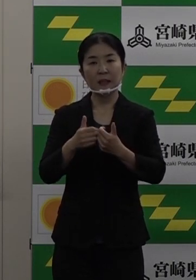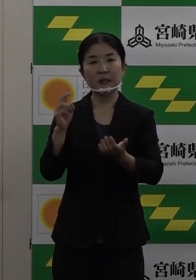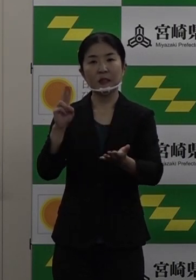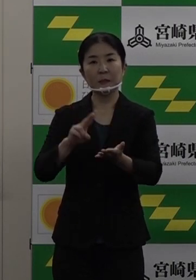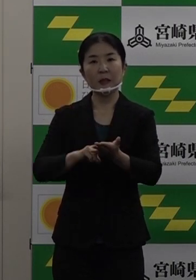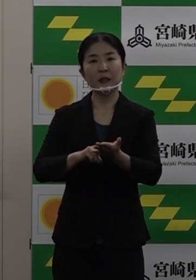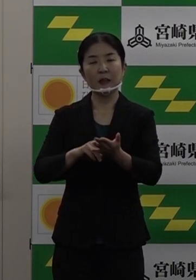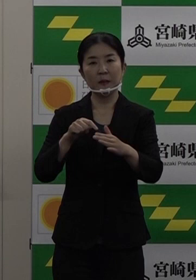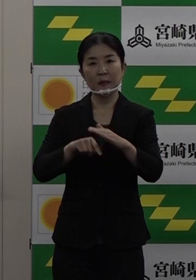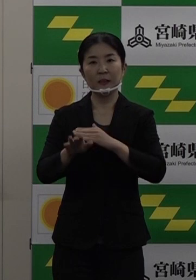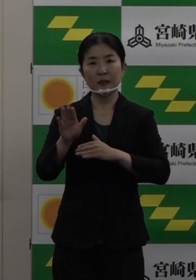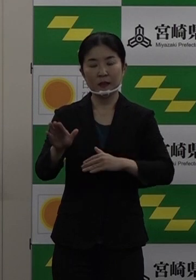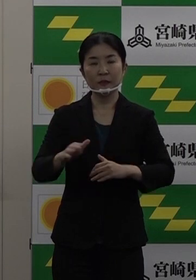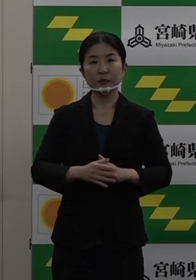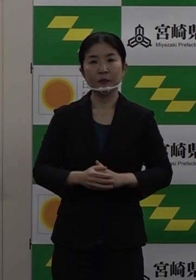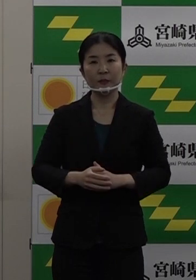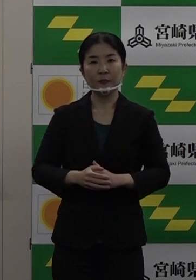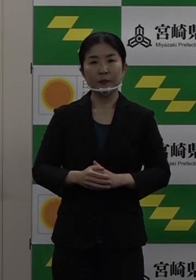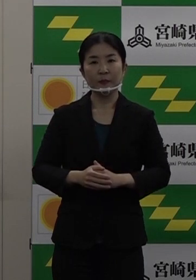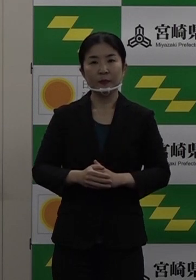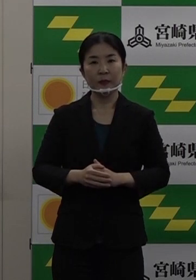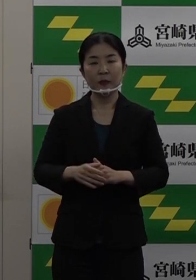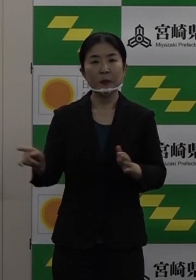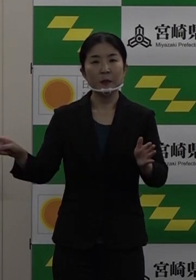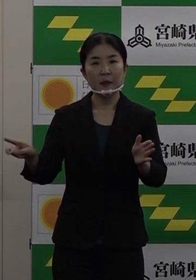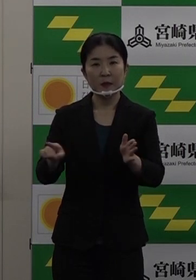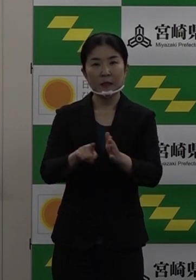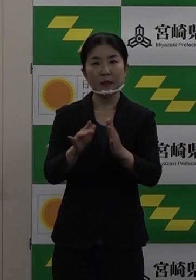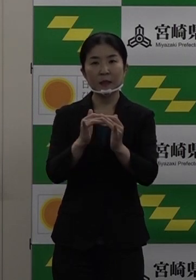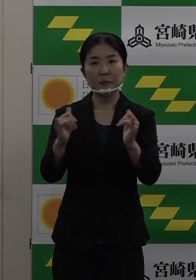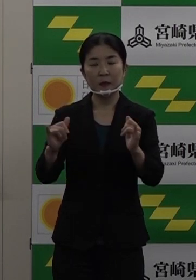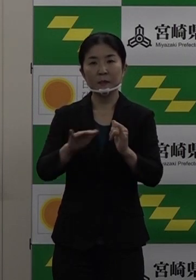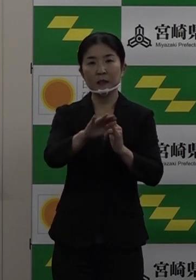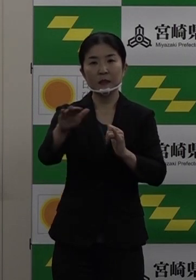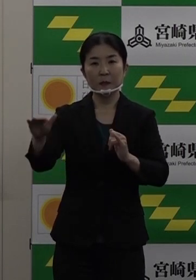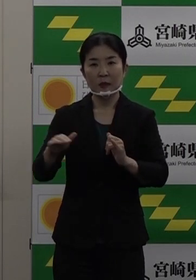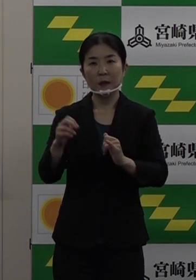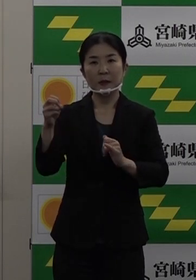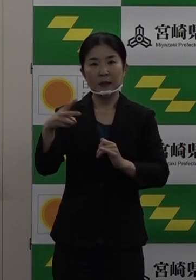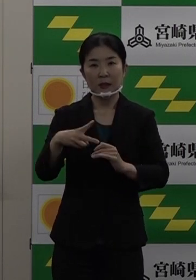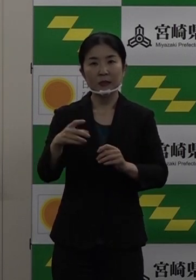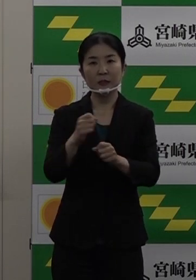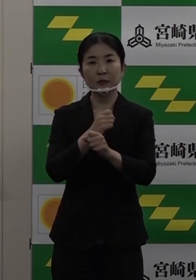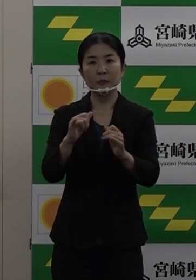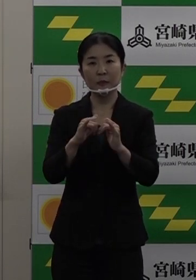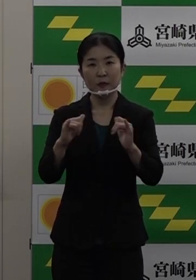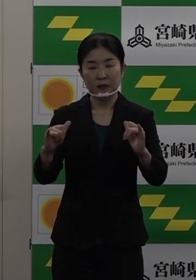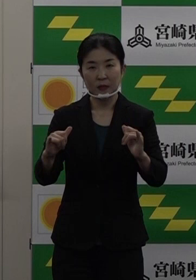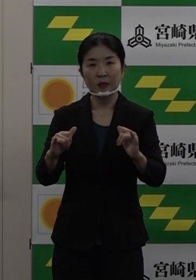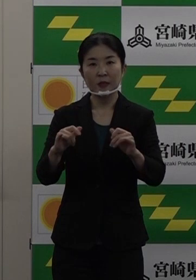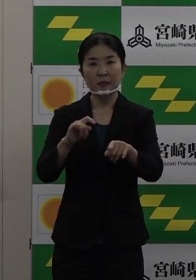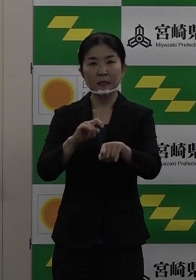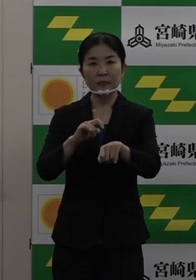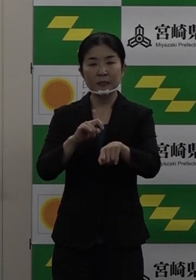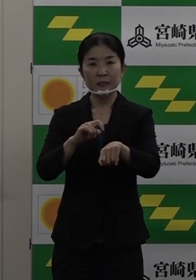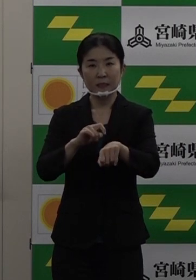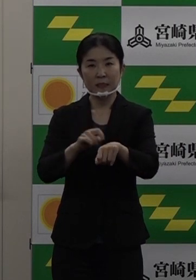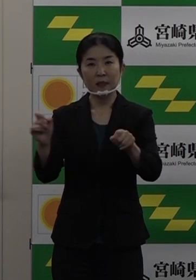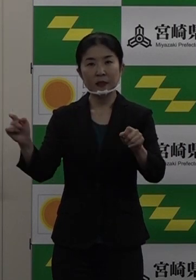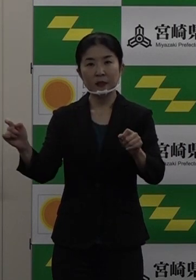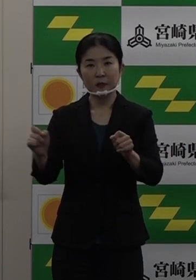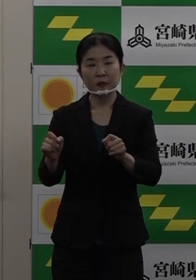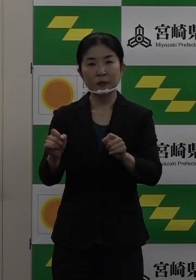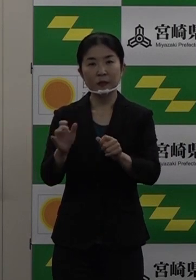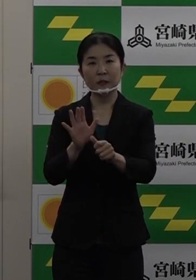定をしたものであります。ここに至るまで県民の皆様、また事業者、時短要請等に応じていただ